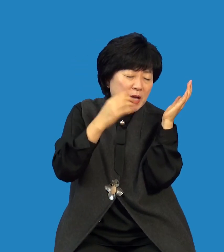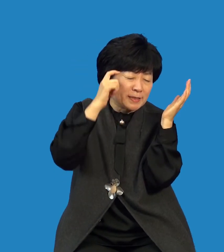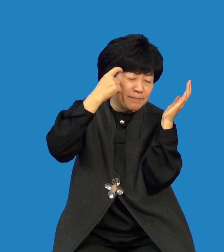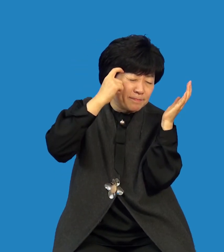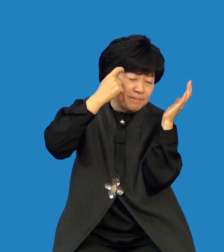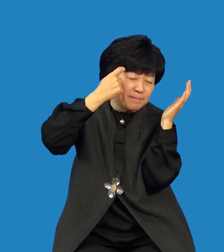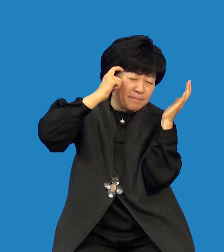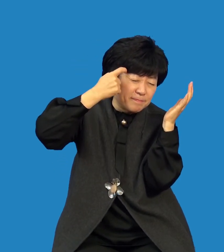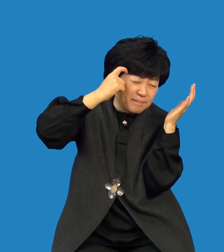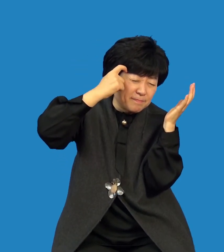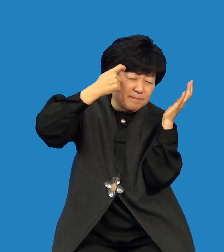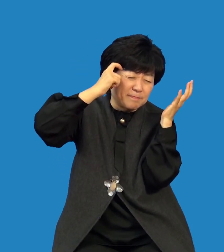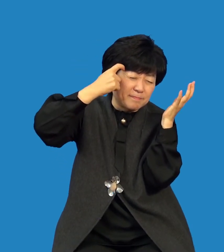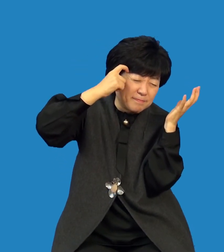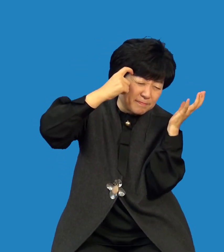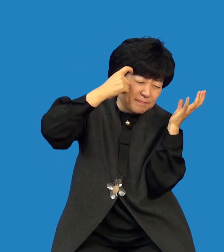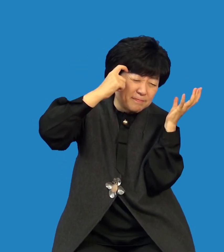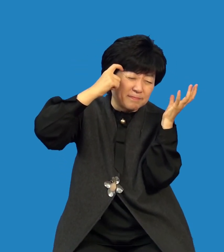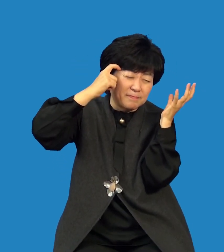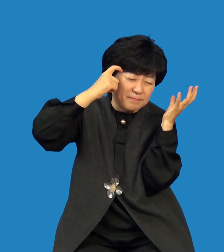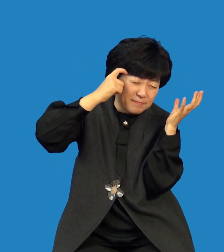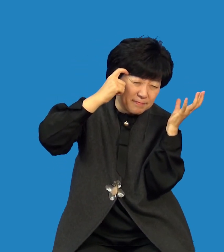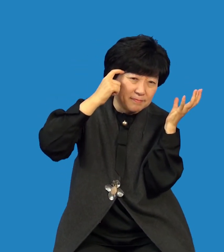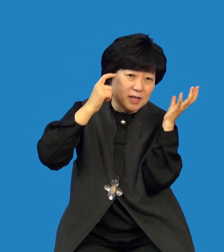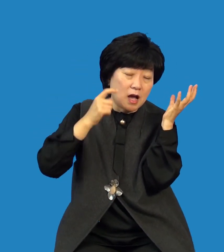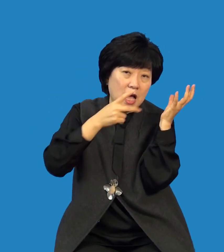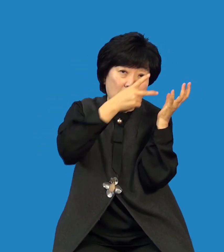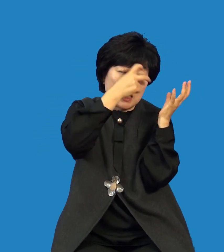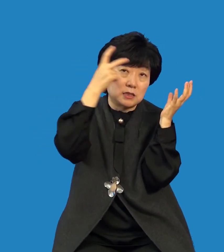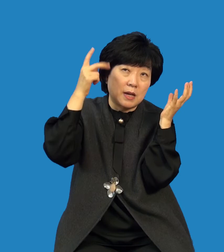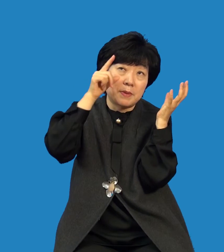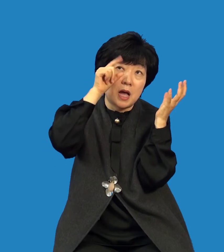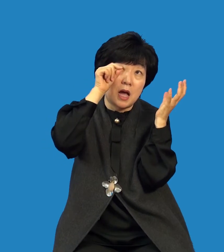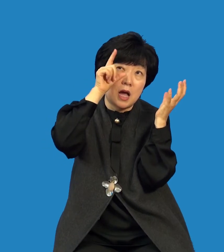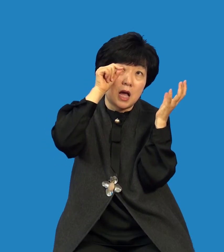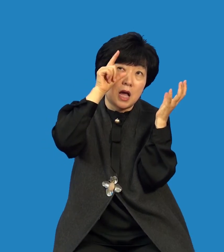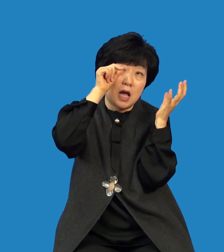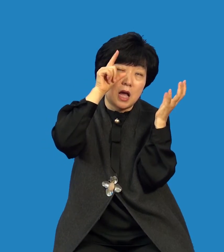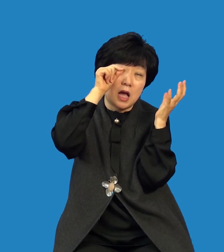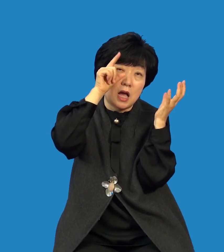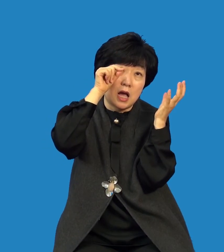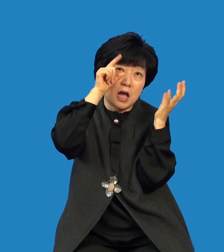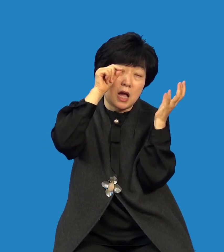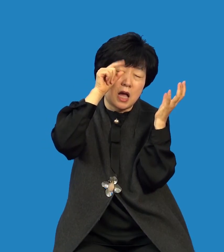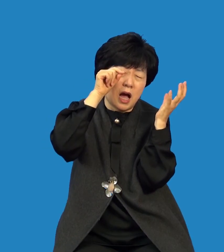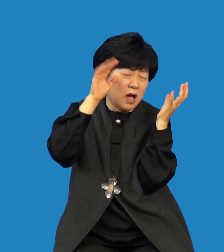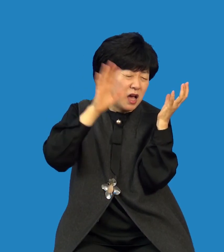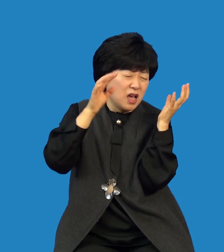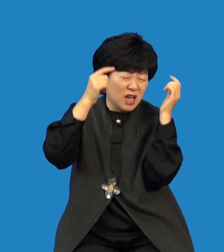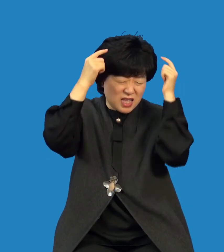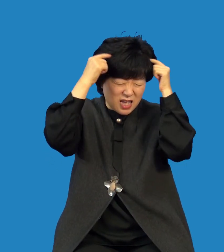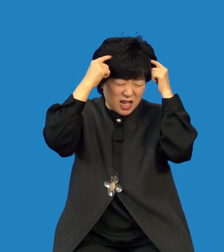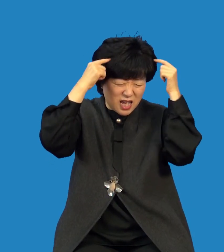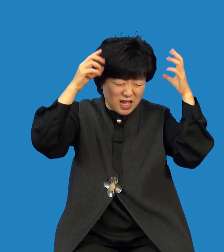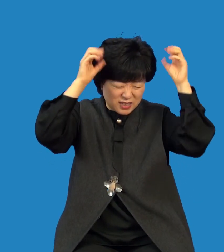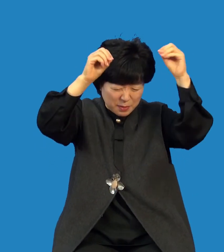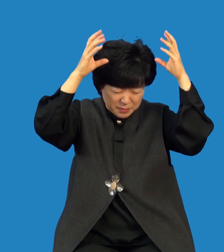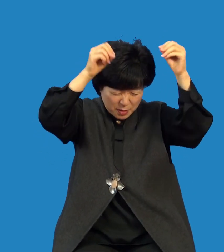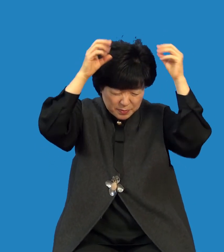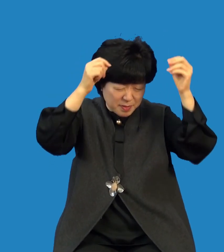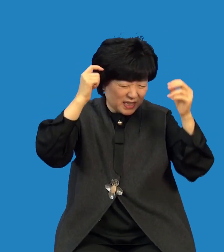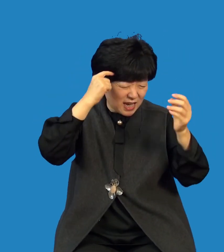보니까 머리가요 막 저절로 그렇게 돌아가요. 그리고 잠은 안 들고. 그래서 제가 막 머리한테 선포를 했어요. 스탑해라, 이미 다 끝난 문제다, 이미